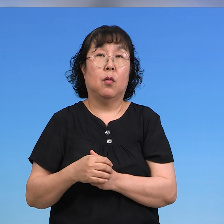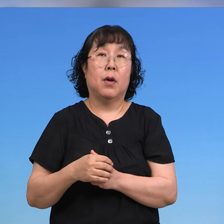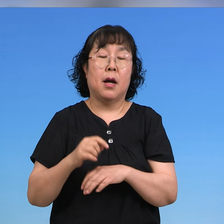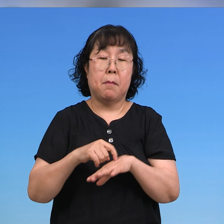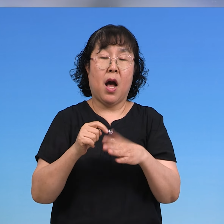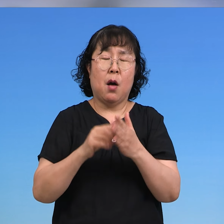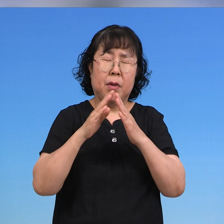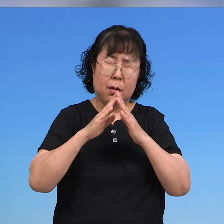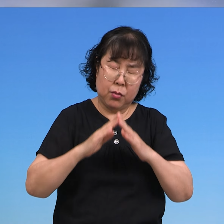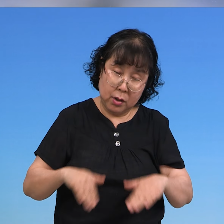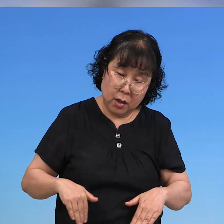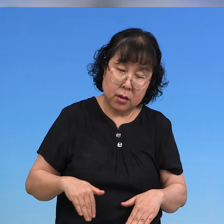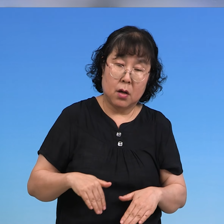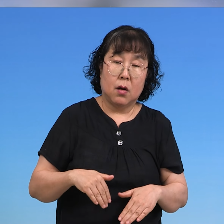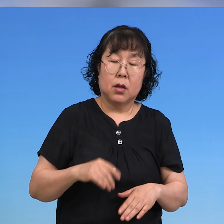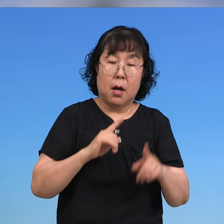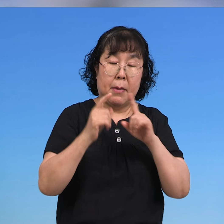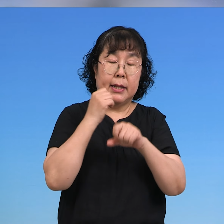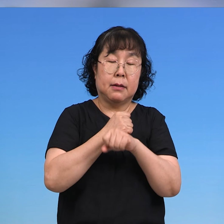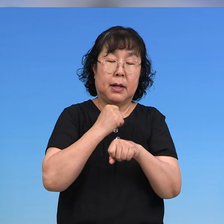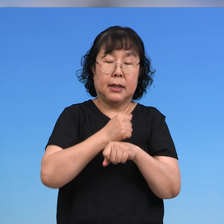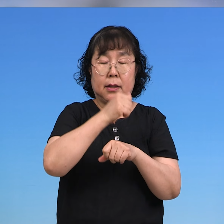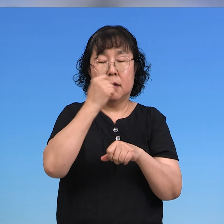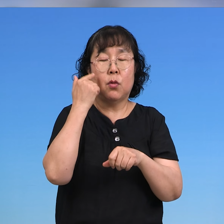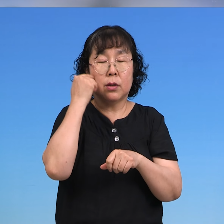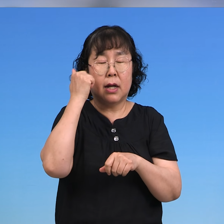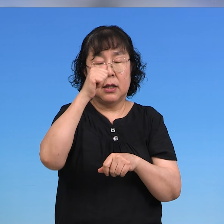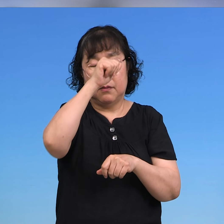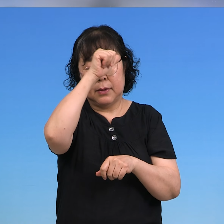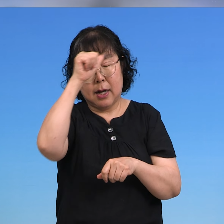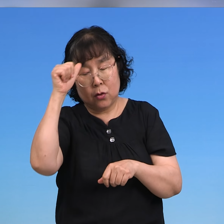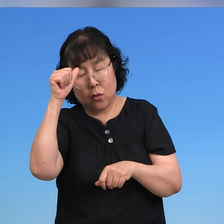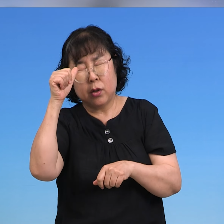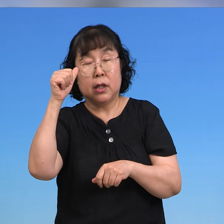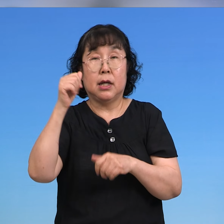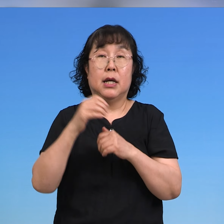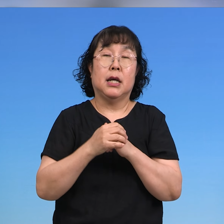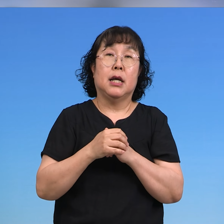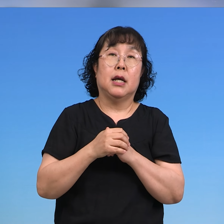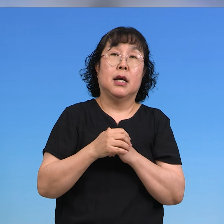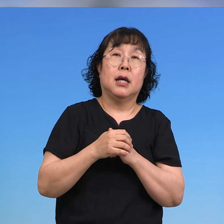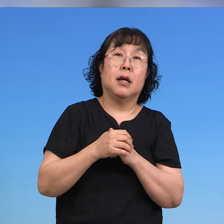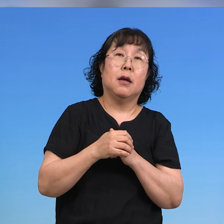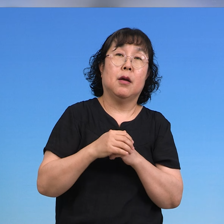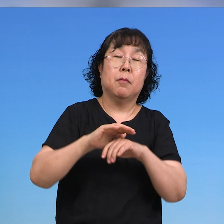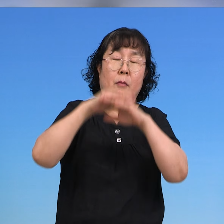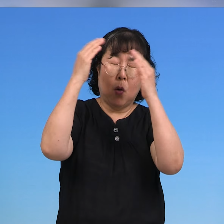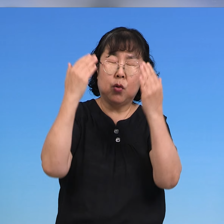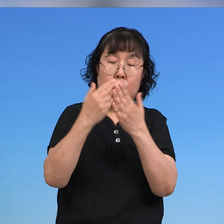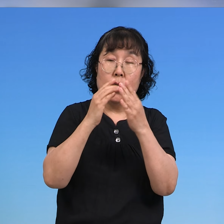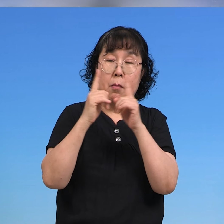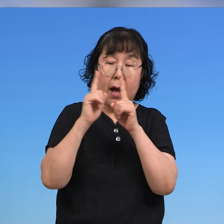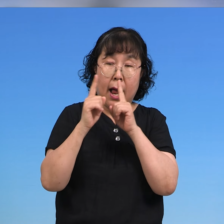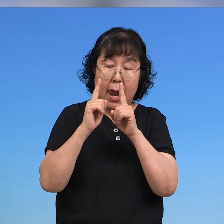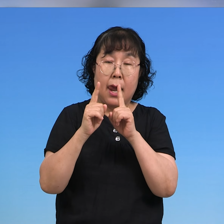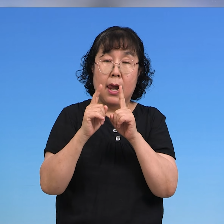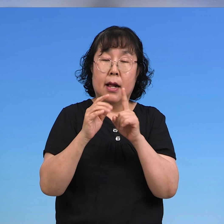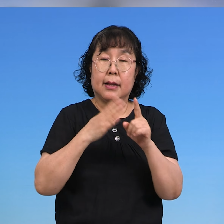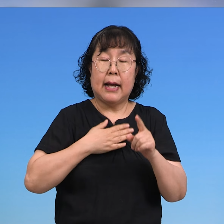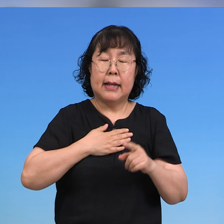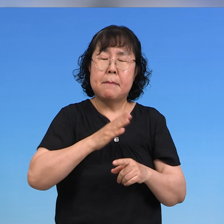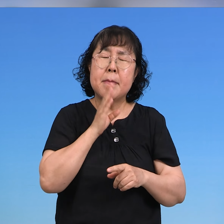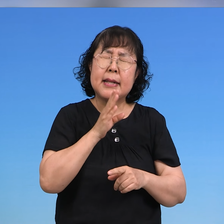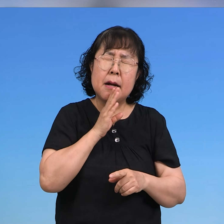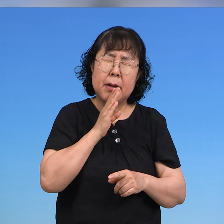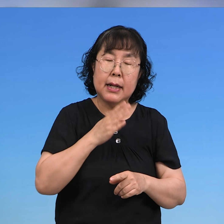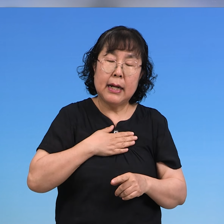목사님도 떠오르고 장로님도 떠오르고 하는데 사안 사안은 서로서로가 다 내가 맞다고 이야기하는데 당나귀는